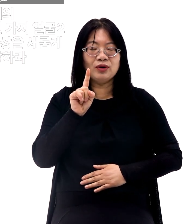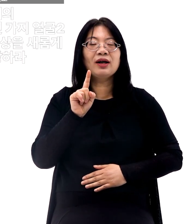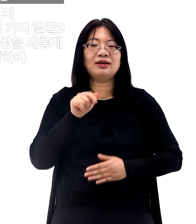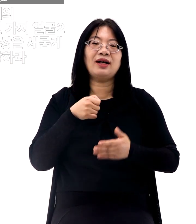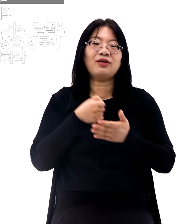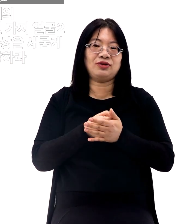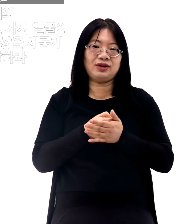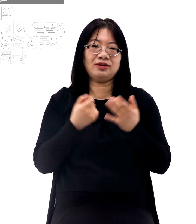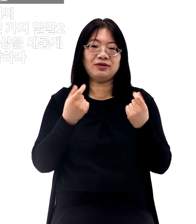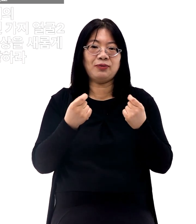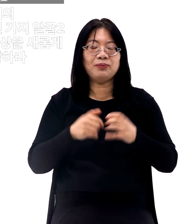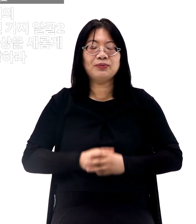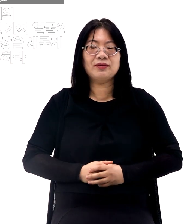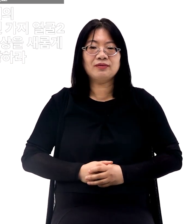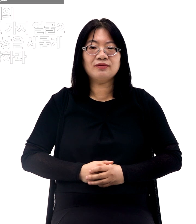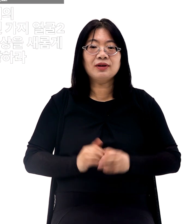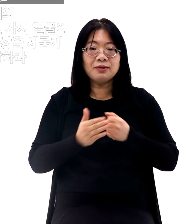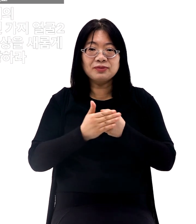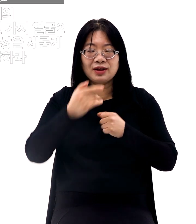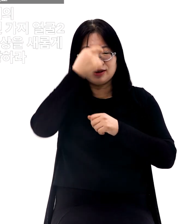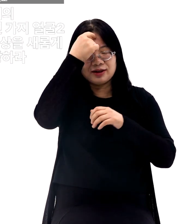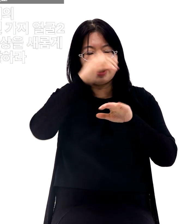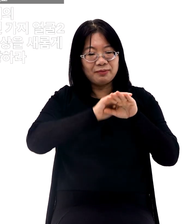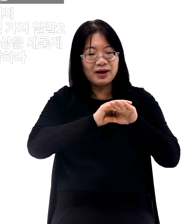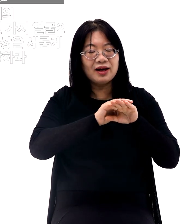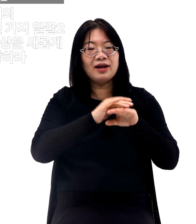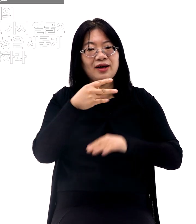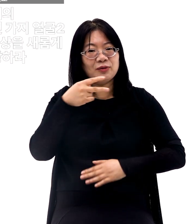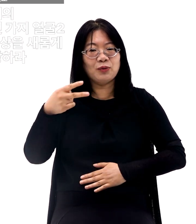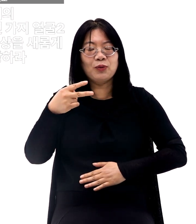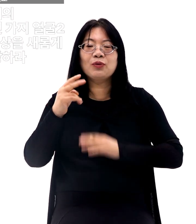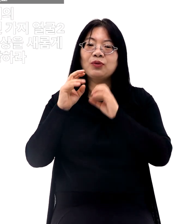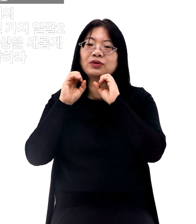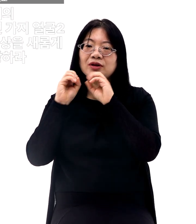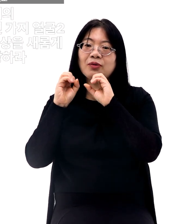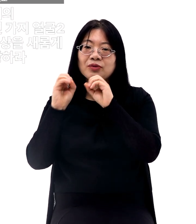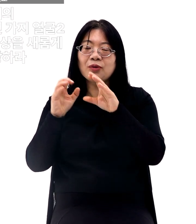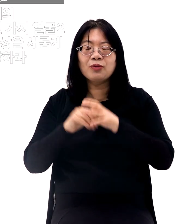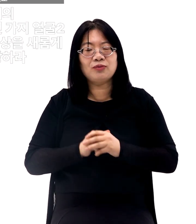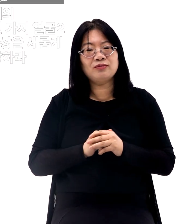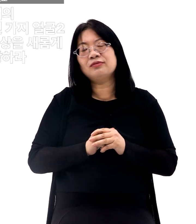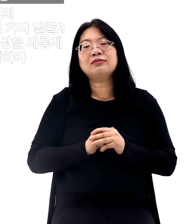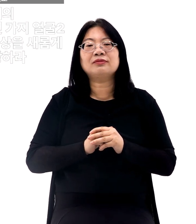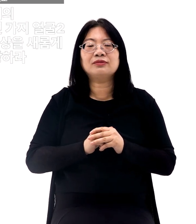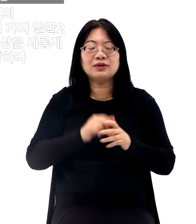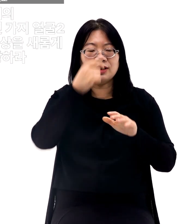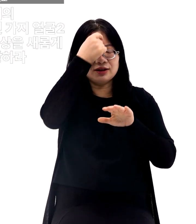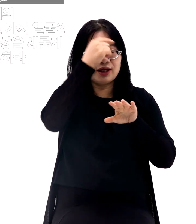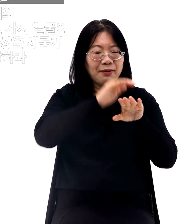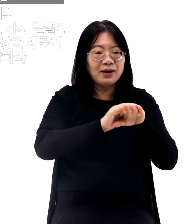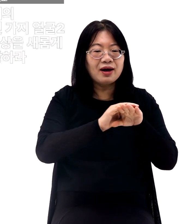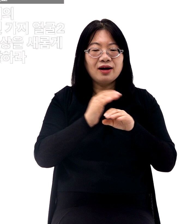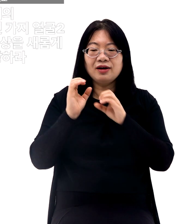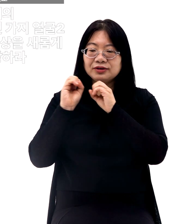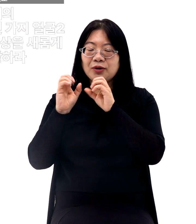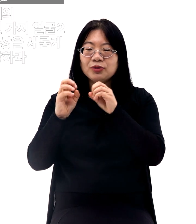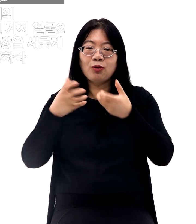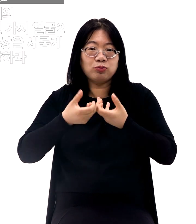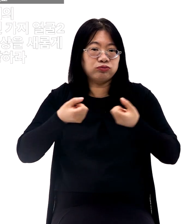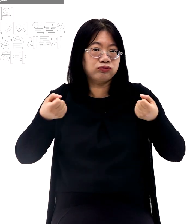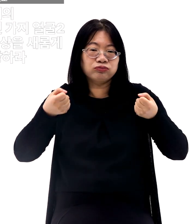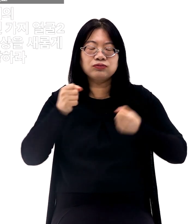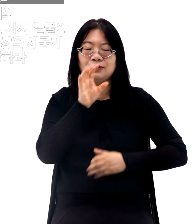선교입니다. 그래서 예배와 선교는 따로 떼어질 수가 없는